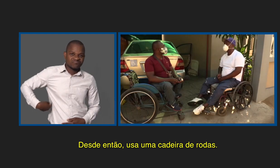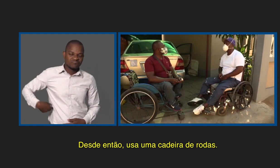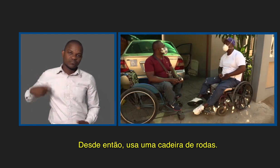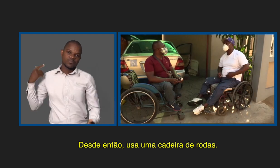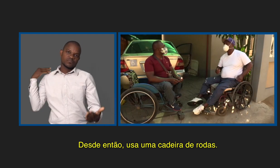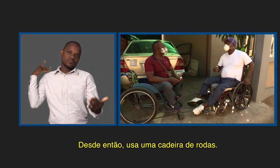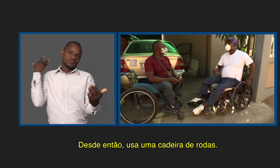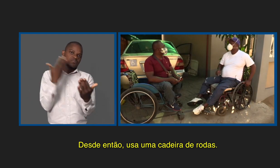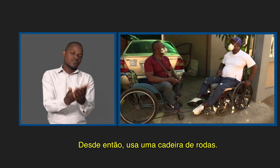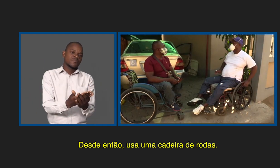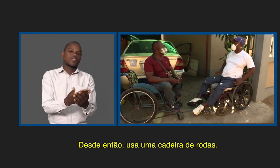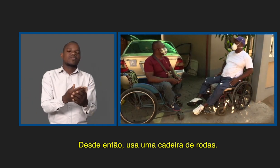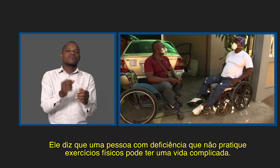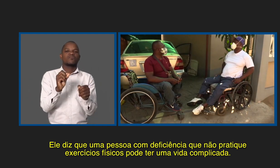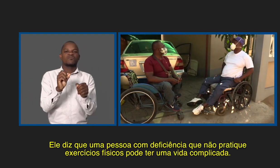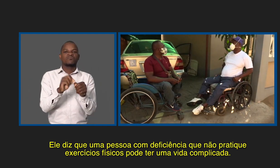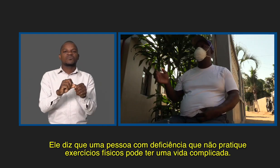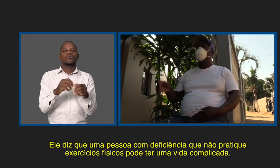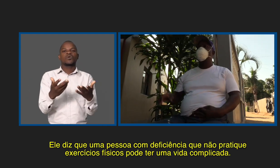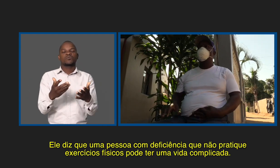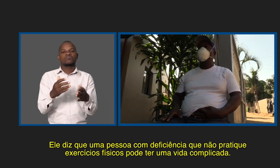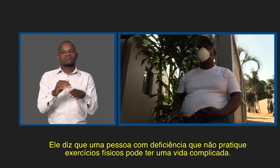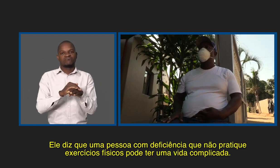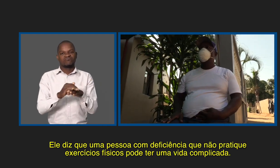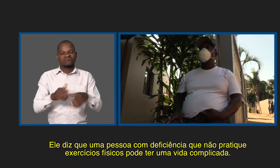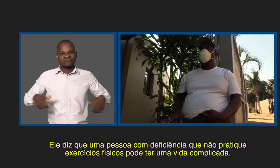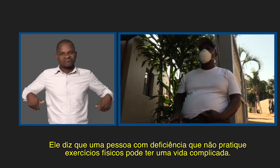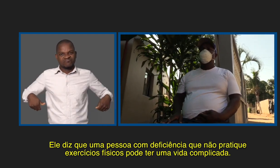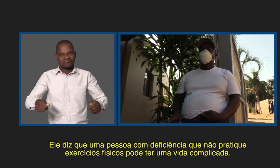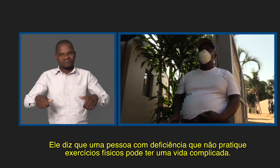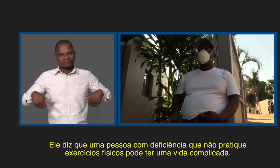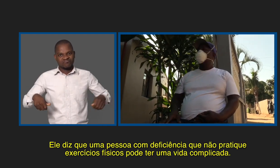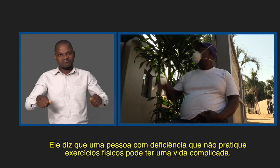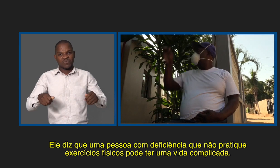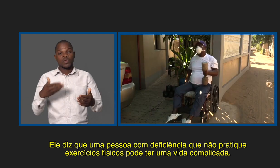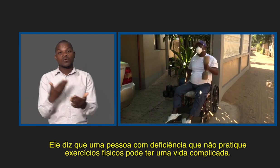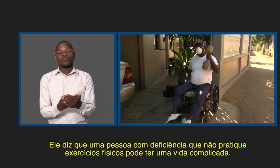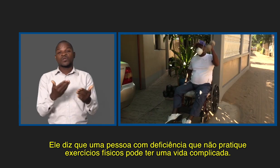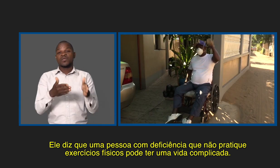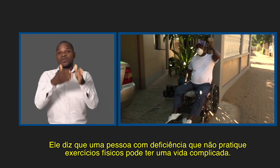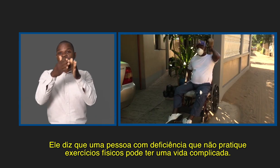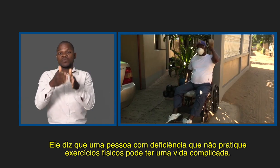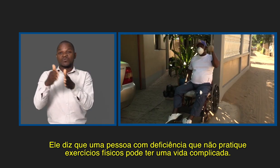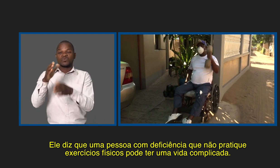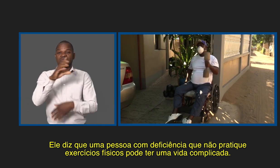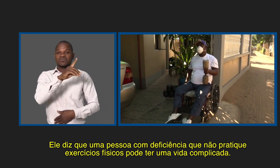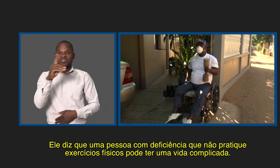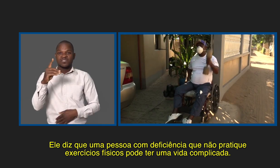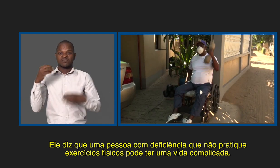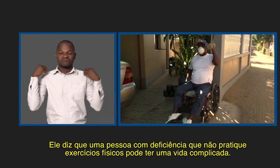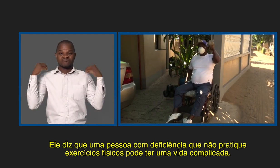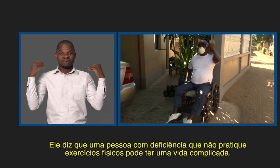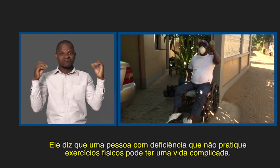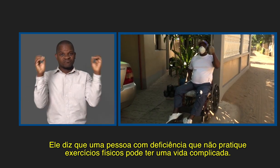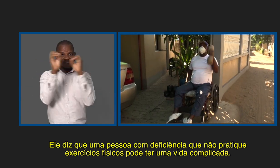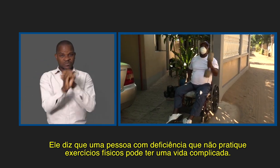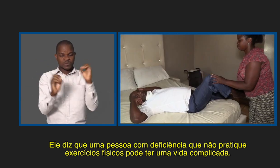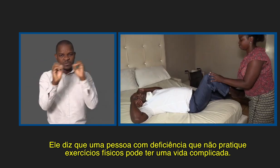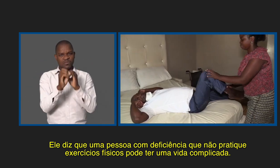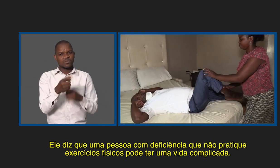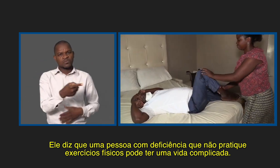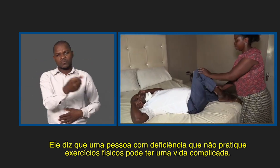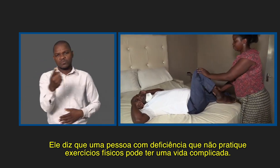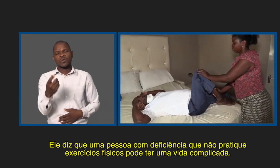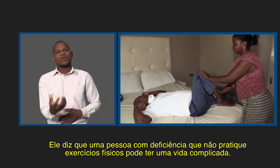usa a cadeira de rodas, ele, diz que a pessoa com deficiência, que não pratica exercícios